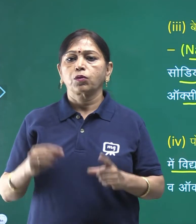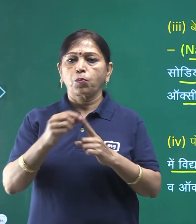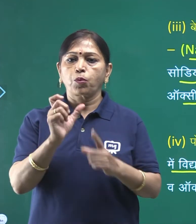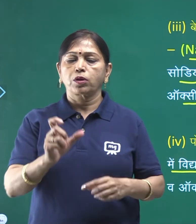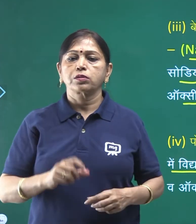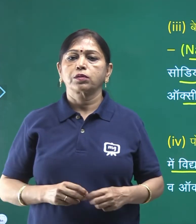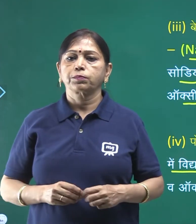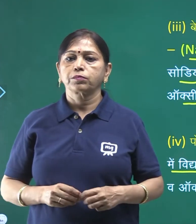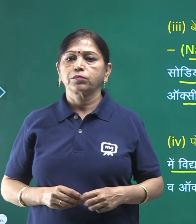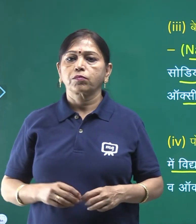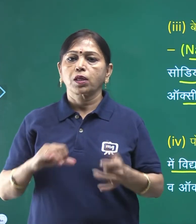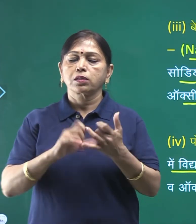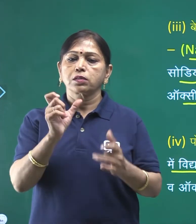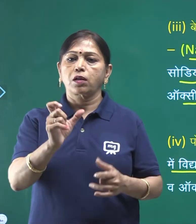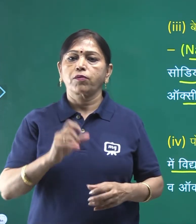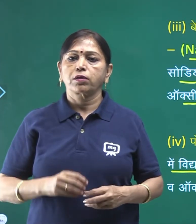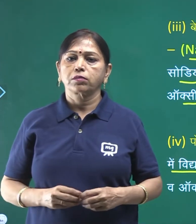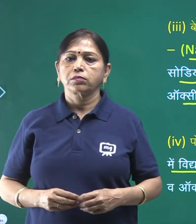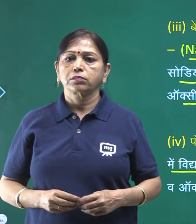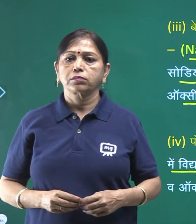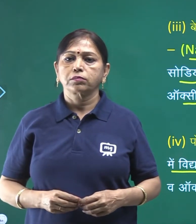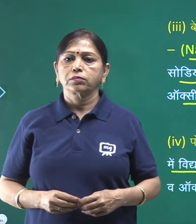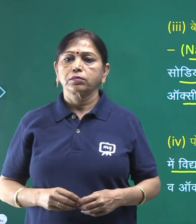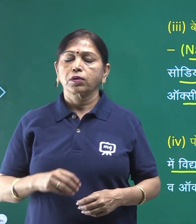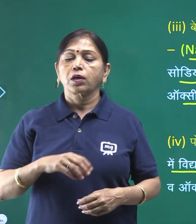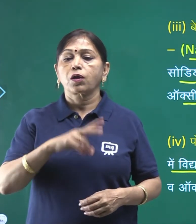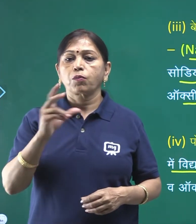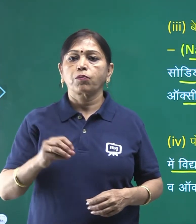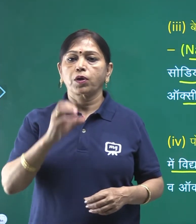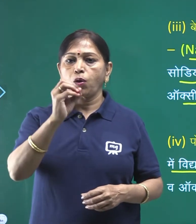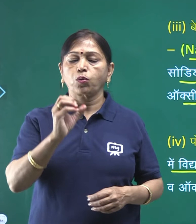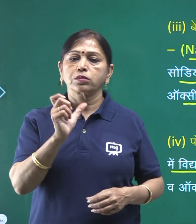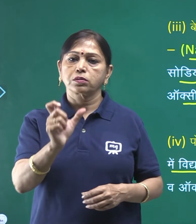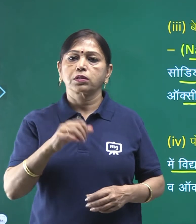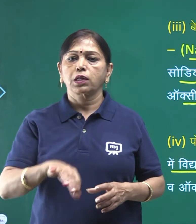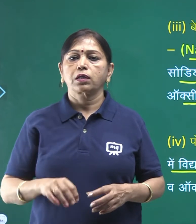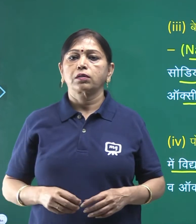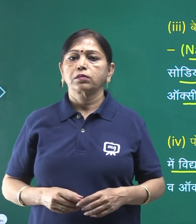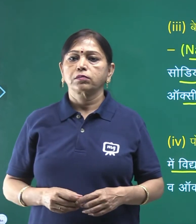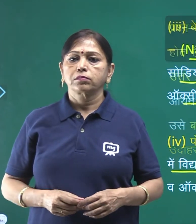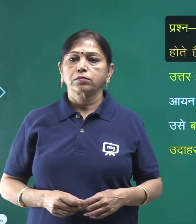पोटेशियम सल्फर व ऑक्सीजन है